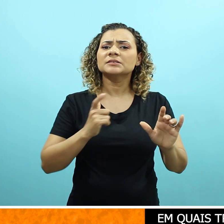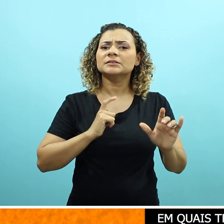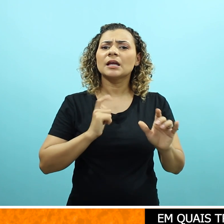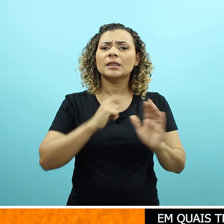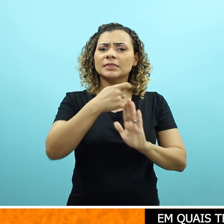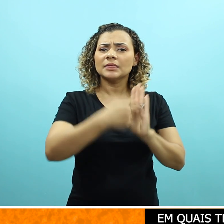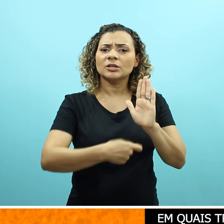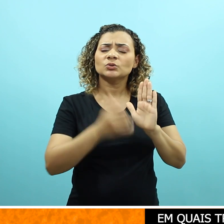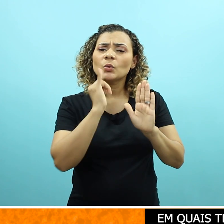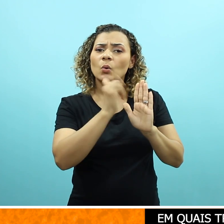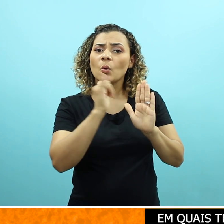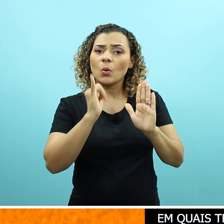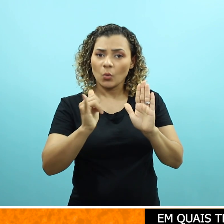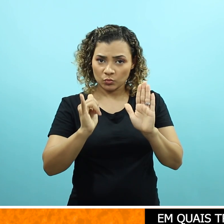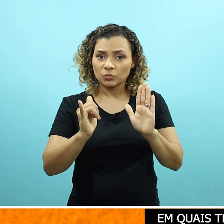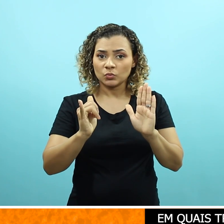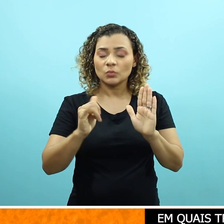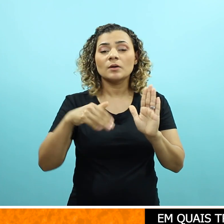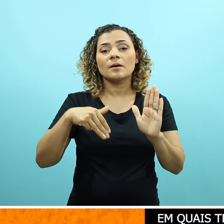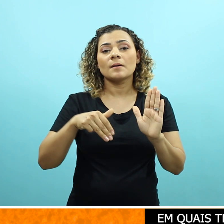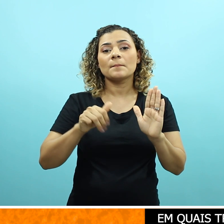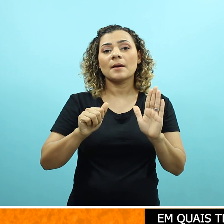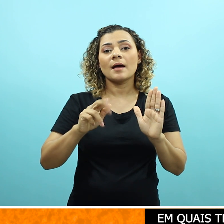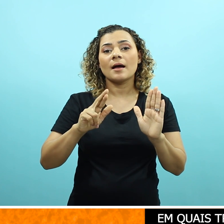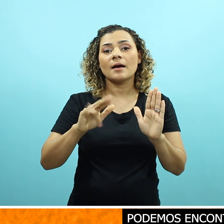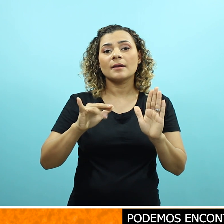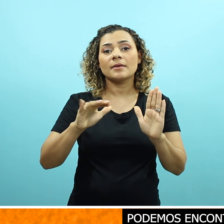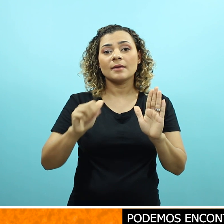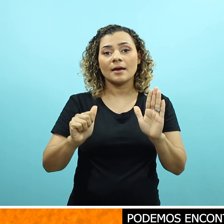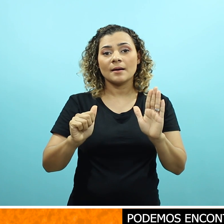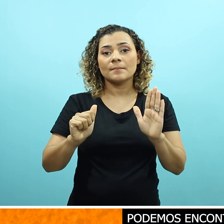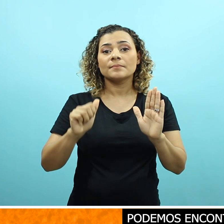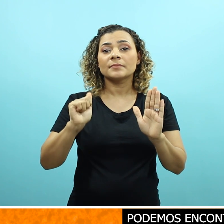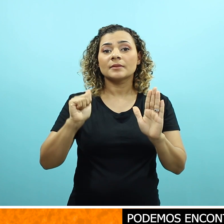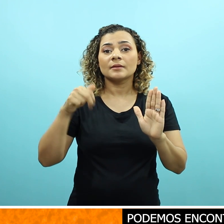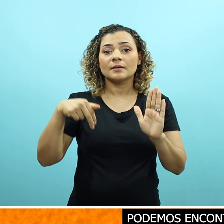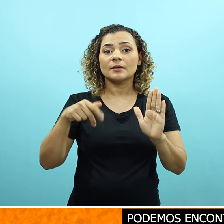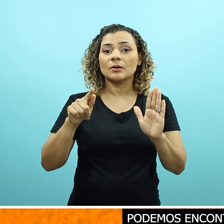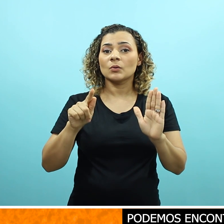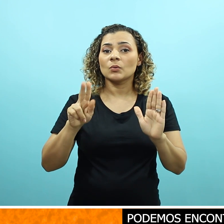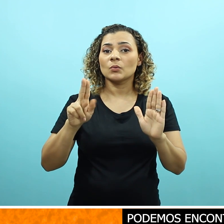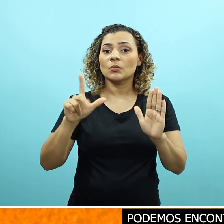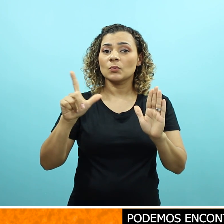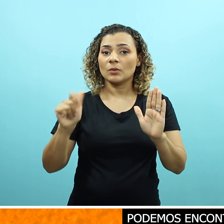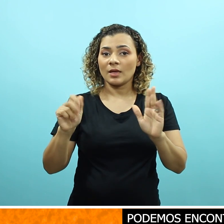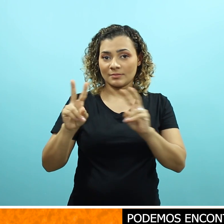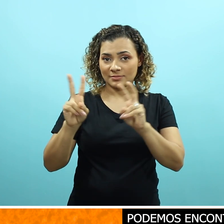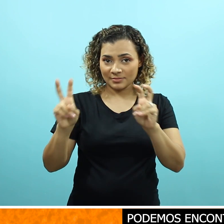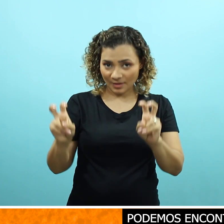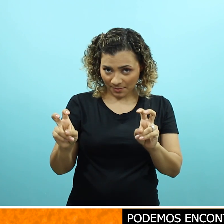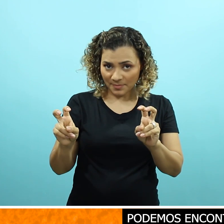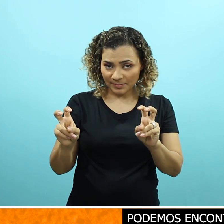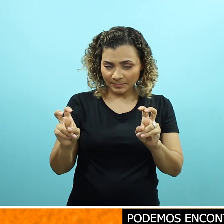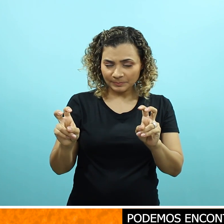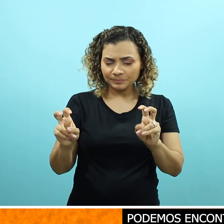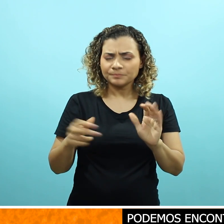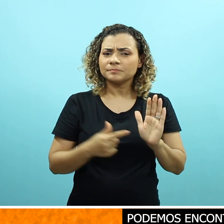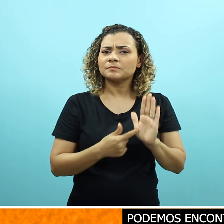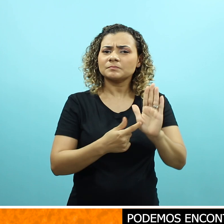Em quais trechos no conto de Maria Angula podemos encontrar elementos da